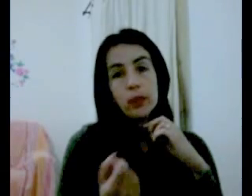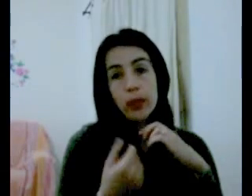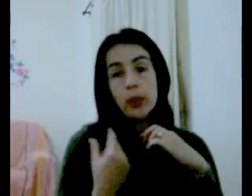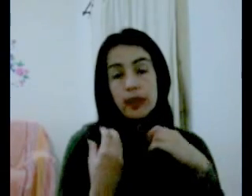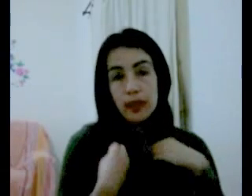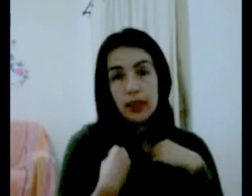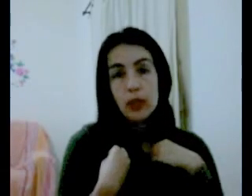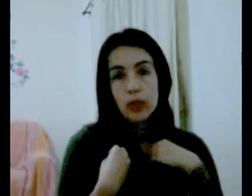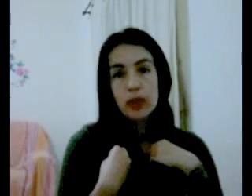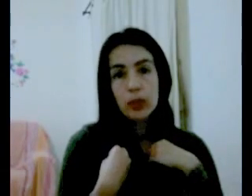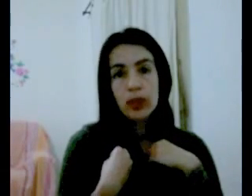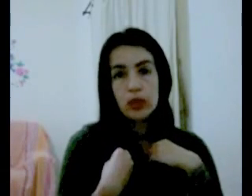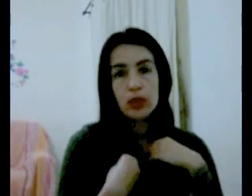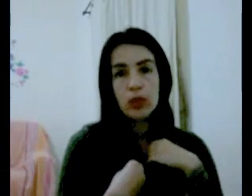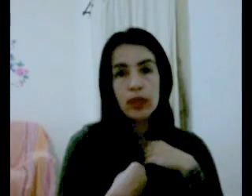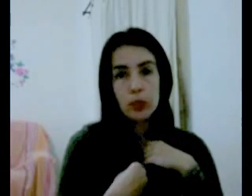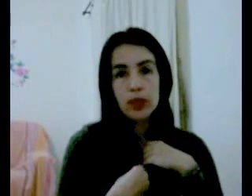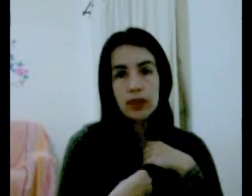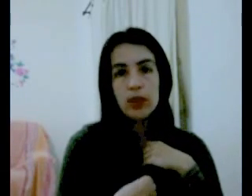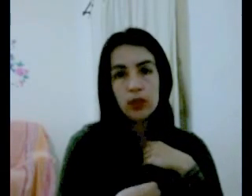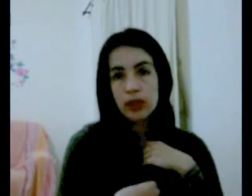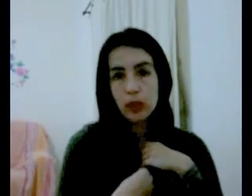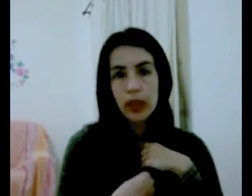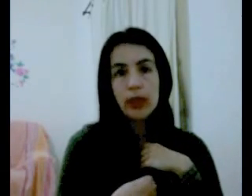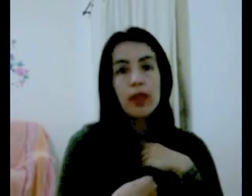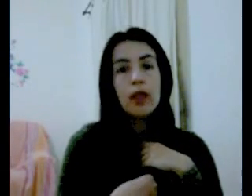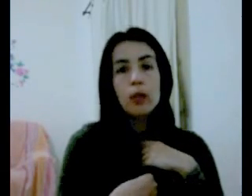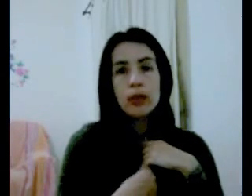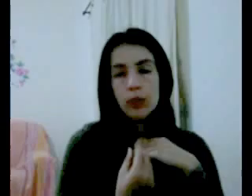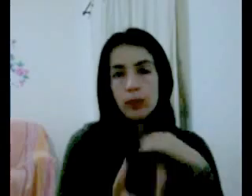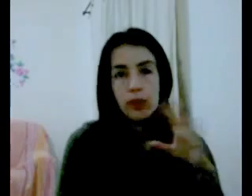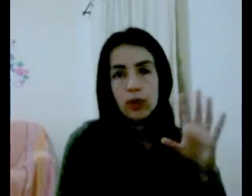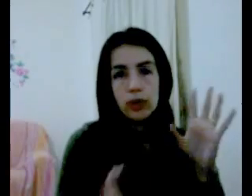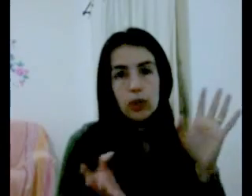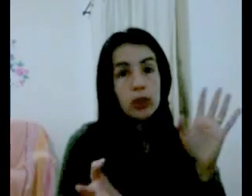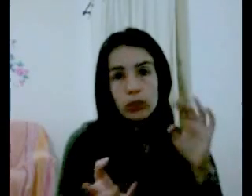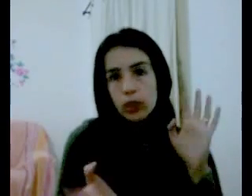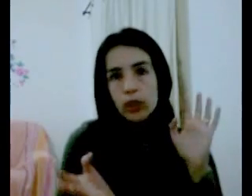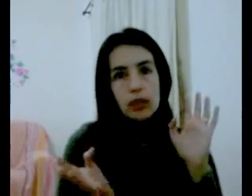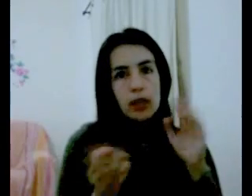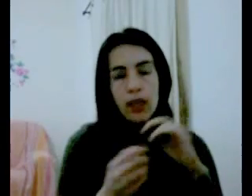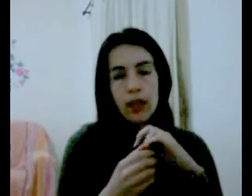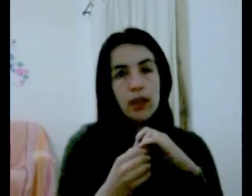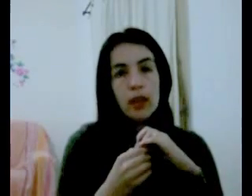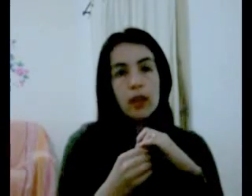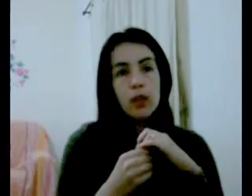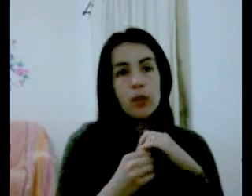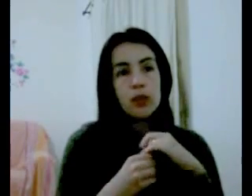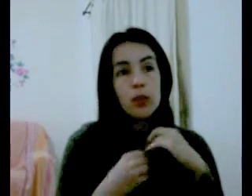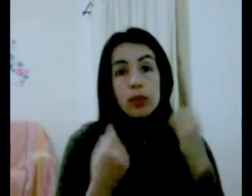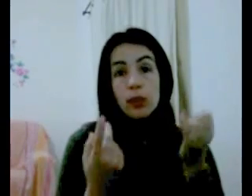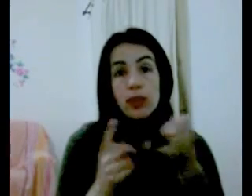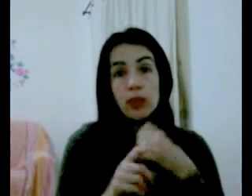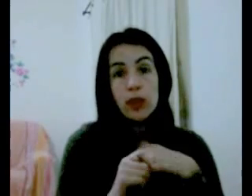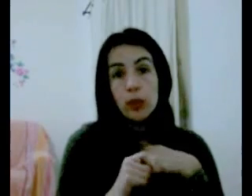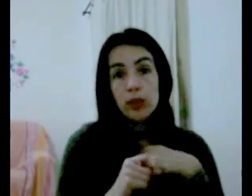relação a... Porque eu pensei que fosse por causa dos ovários policísticos também, por isso que a minha menstruação veio um dia, sei lá. mas como não tem mais